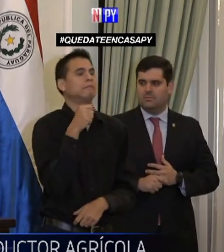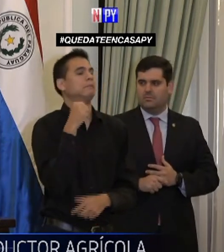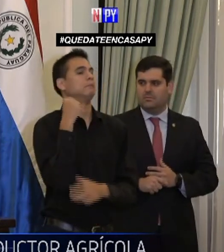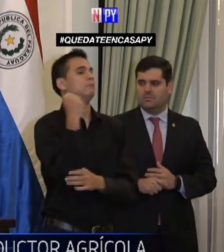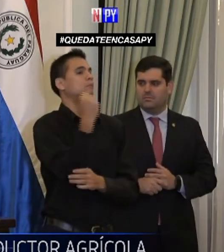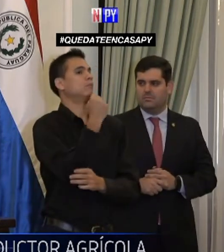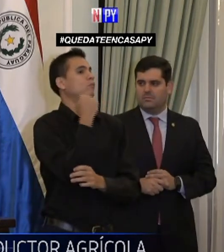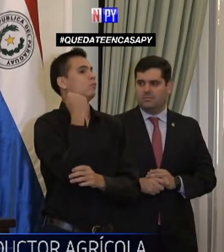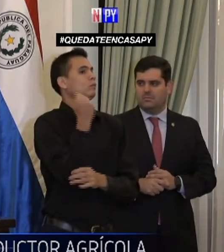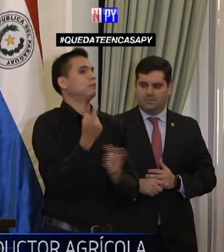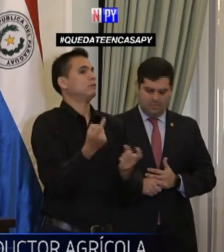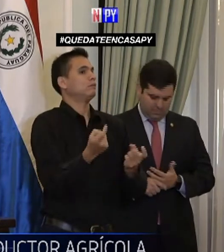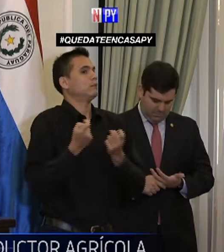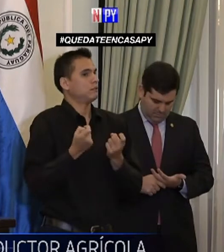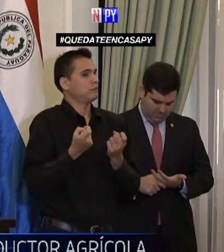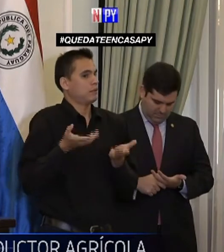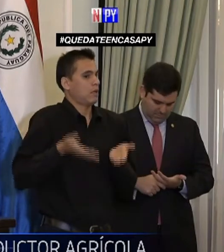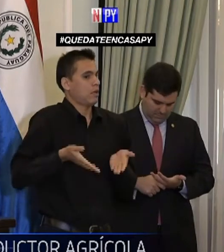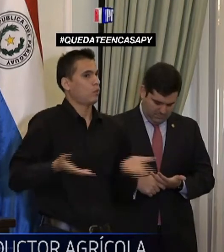este tiempo.